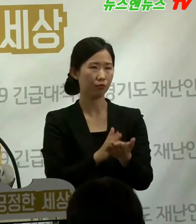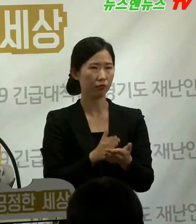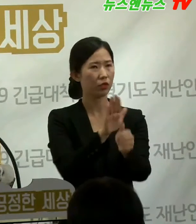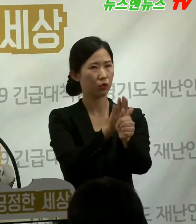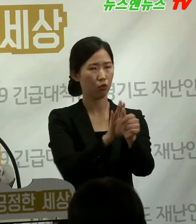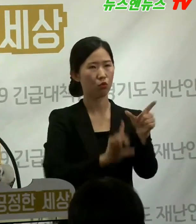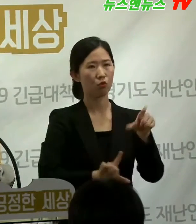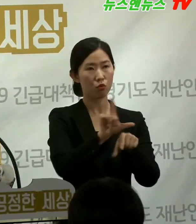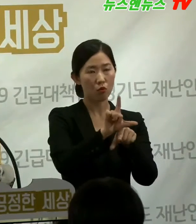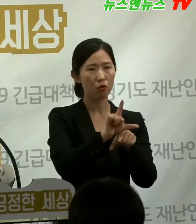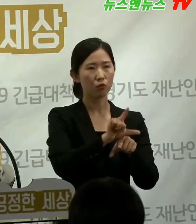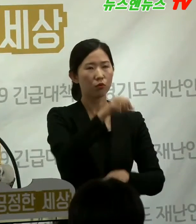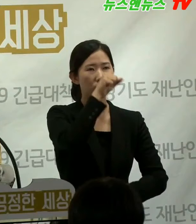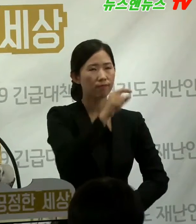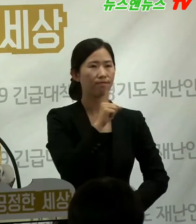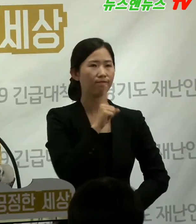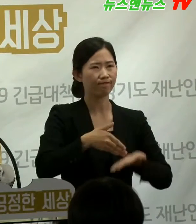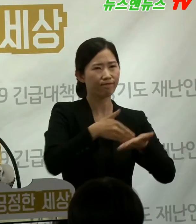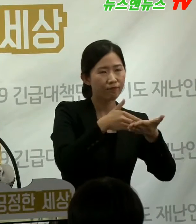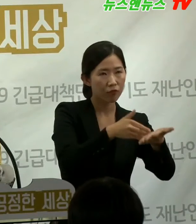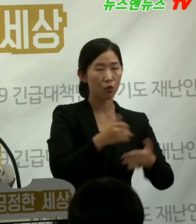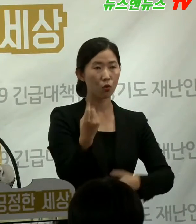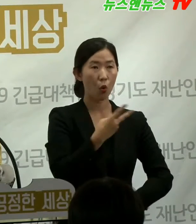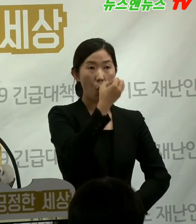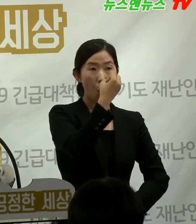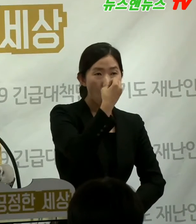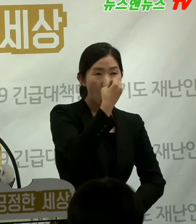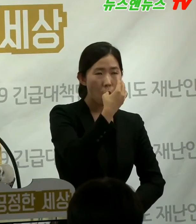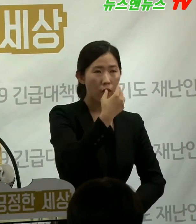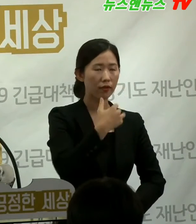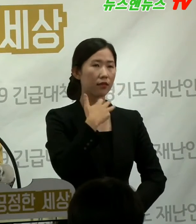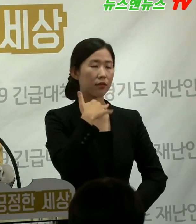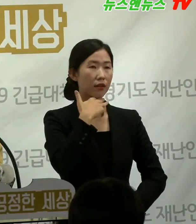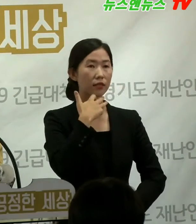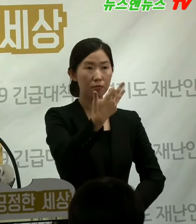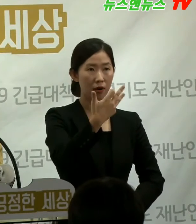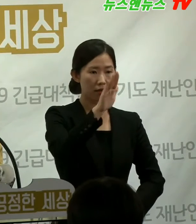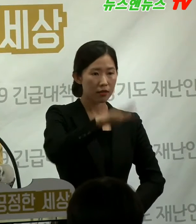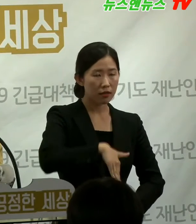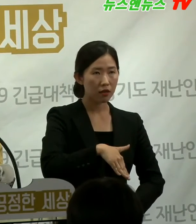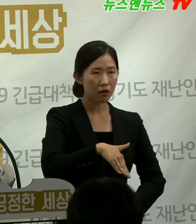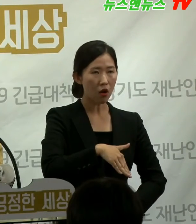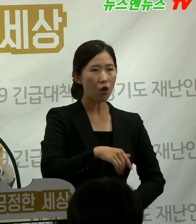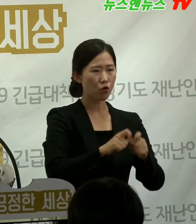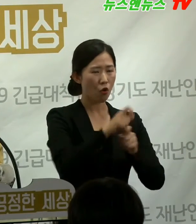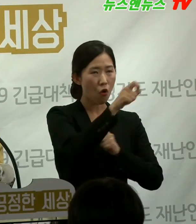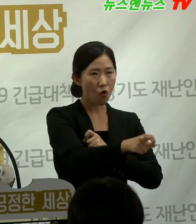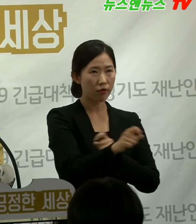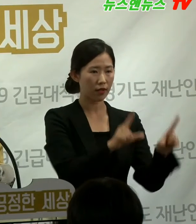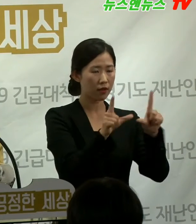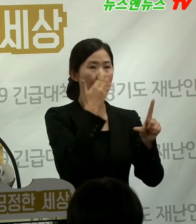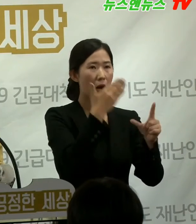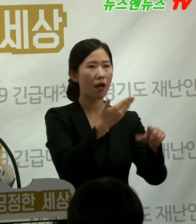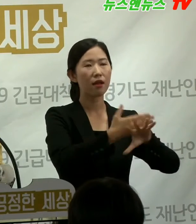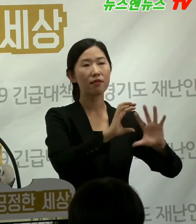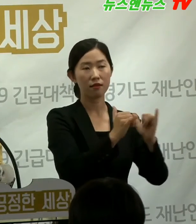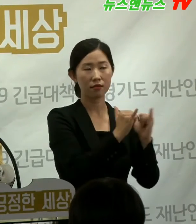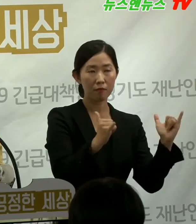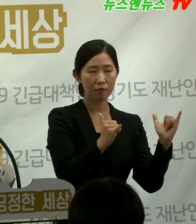홍콩에서는 18세 이상 영주권자 700만 명 모두에게 약 155만 원씩을 지급하기로 했습니다.